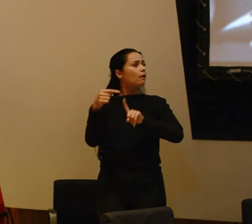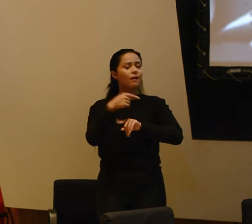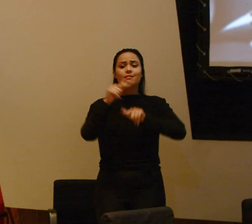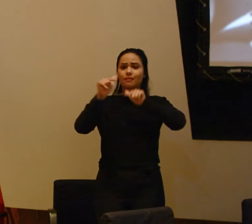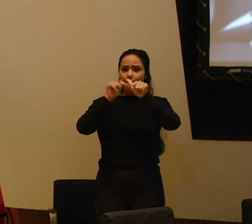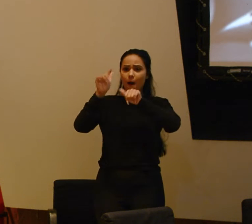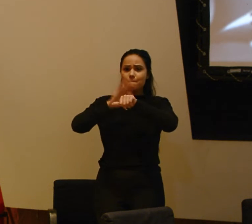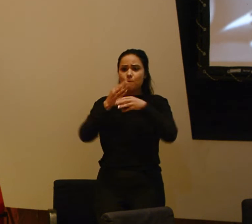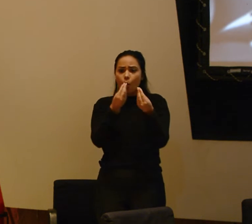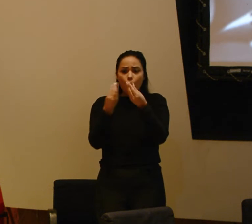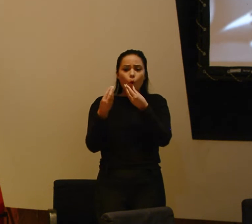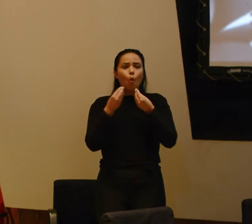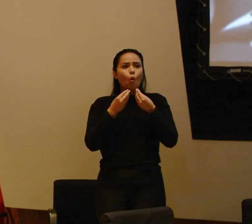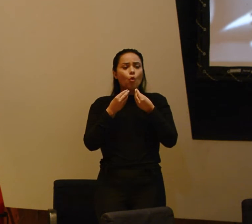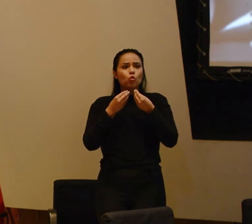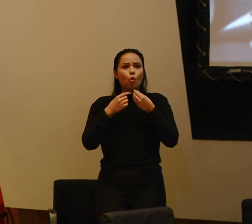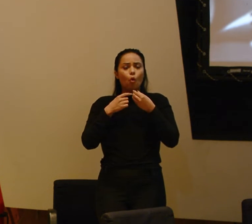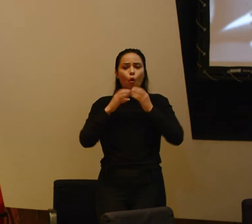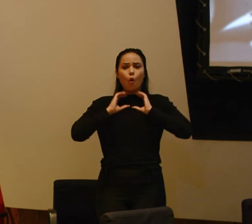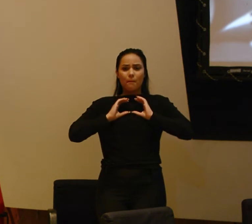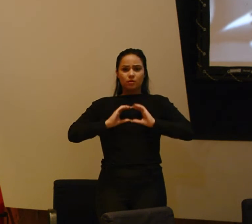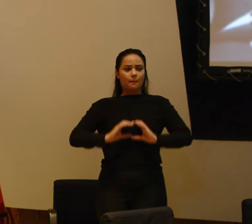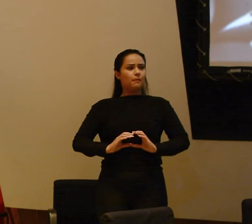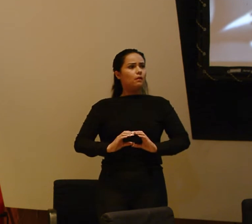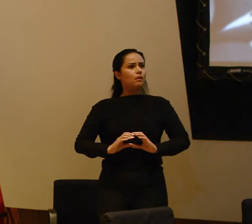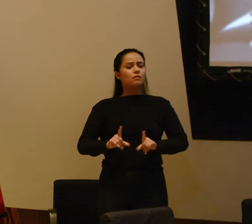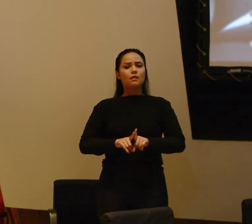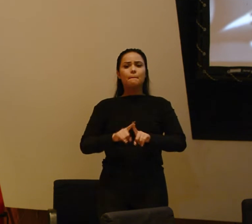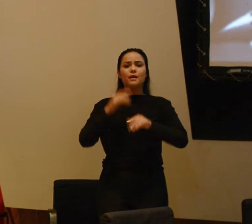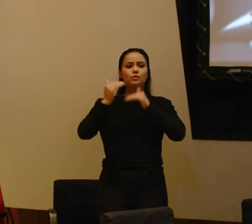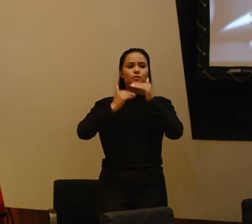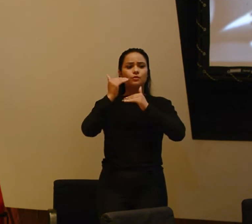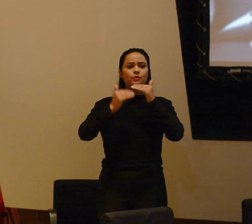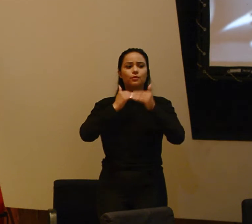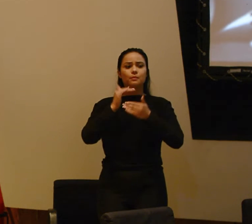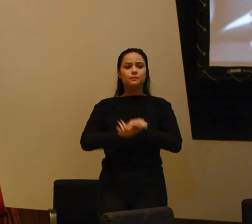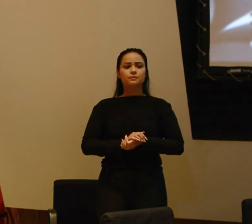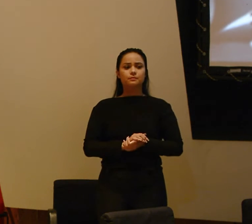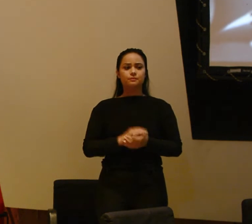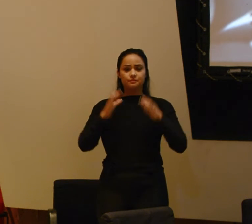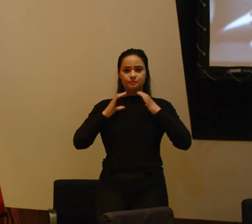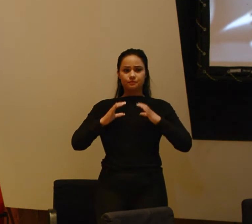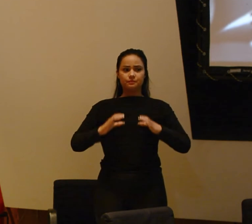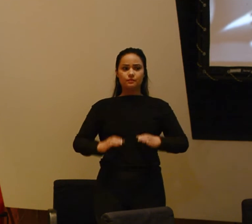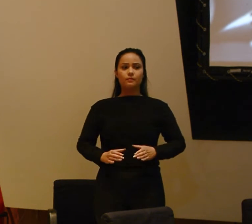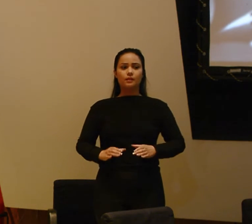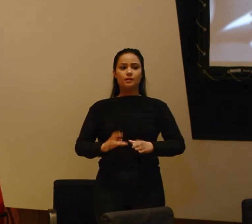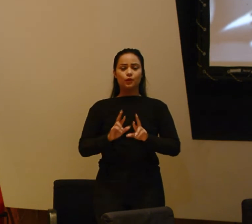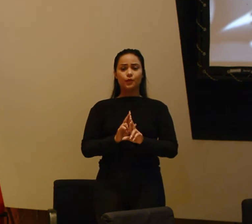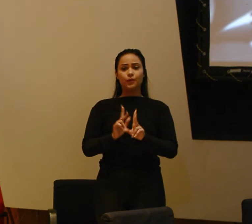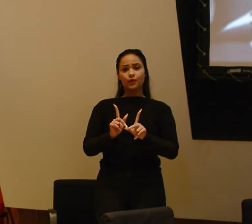trabalhando bastante a classe de comportamentos em população com desenvolvimento típico e atípico. Nesse